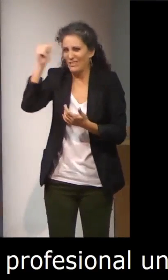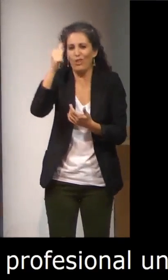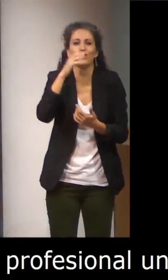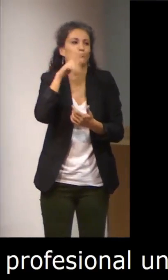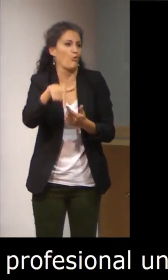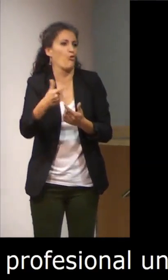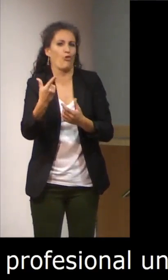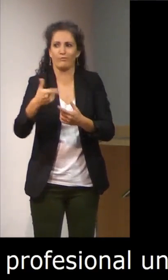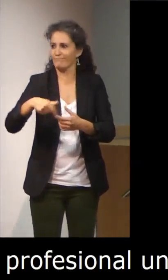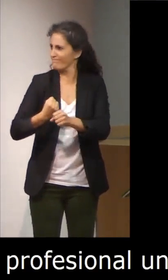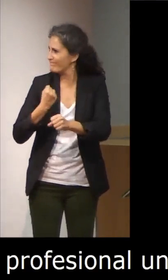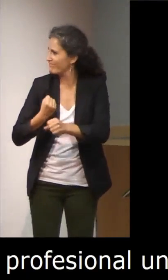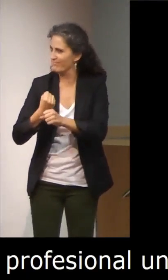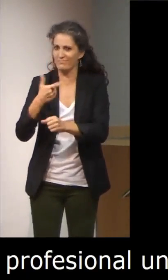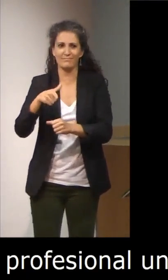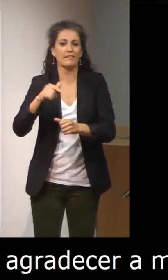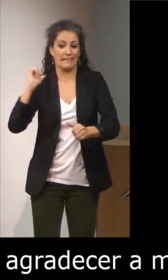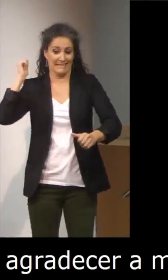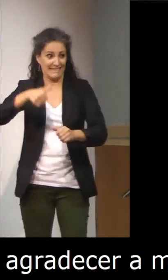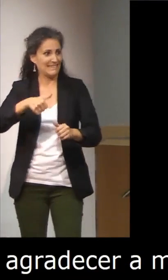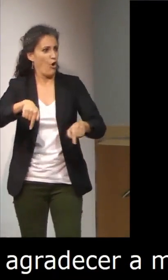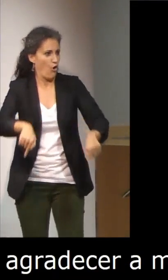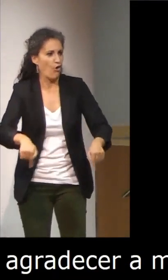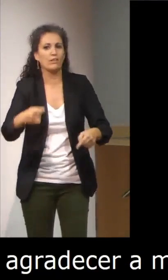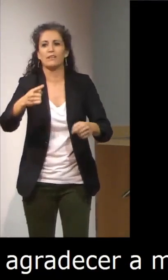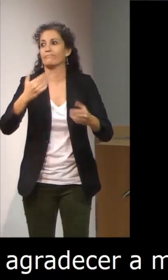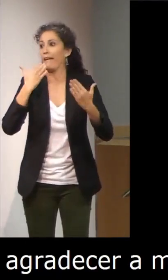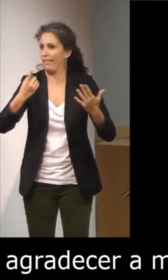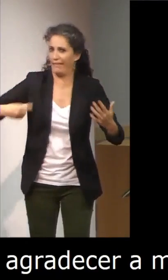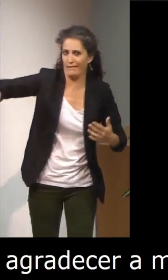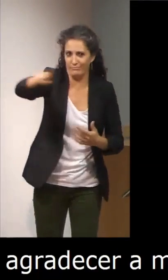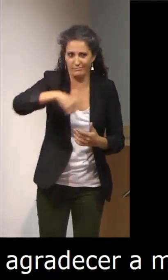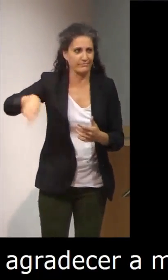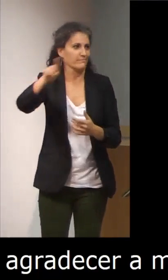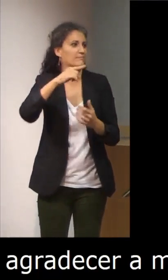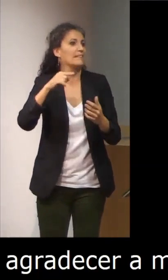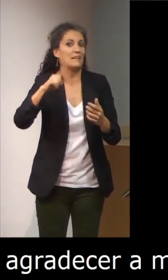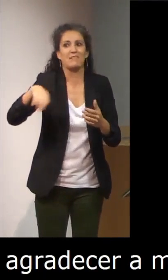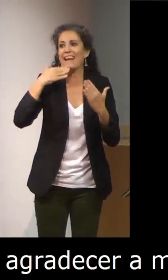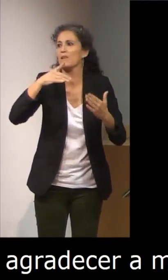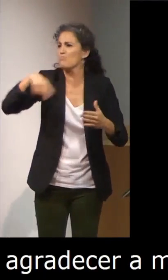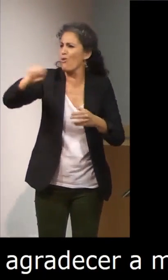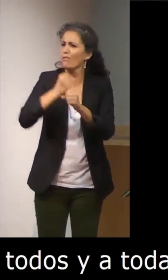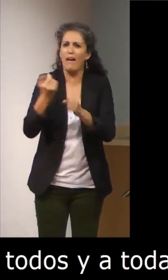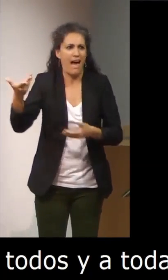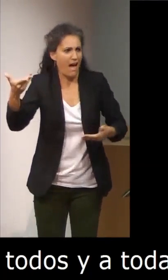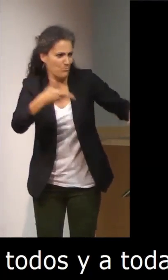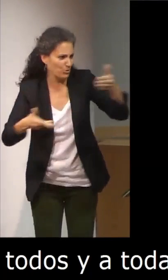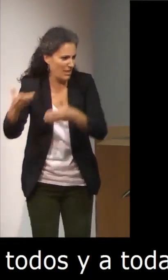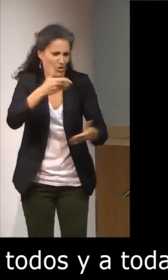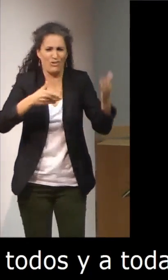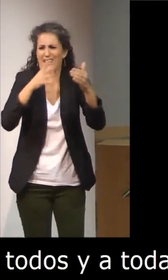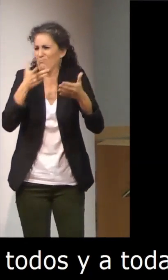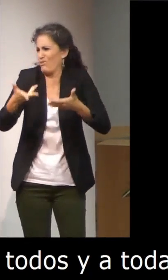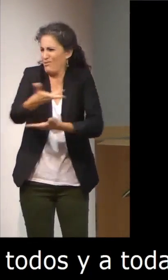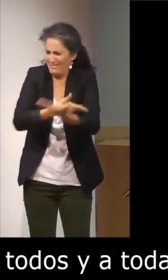a todos y a todas por vuestros trabajos tanto en el día de hoy como los días anteriores por